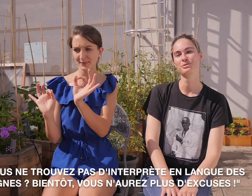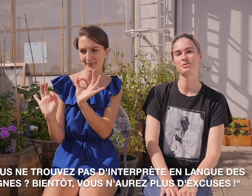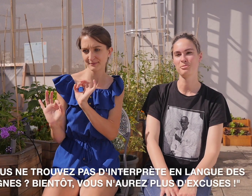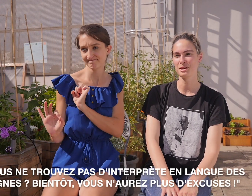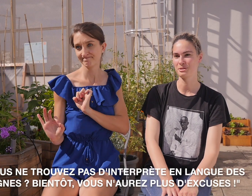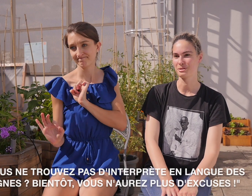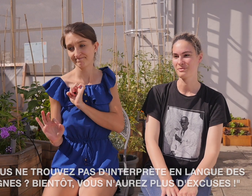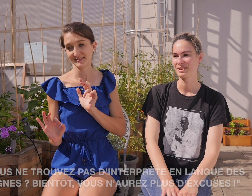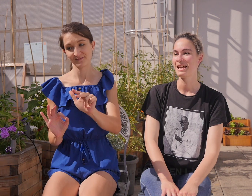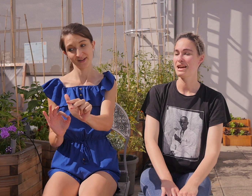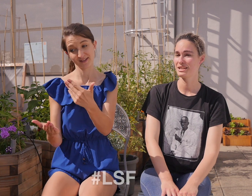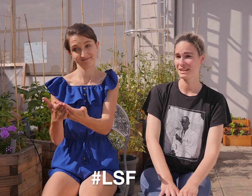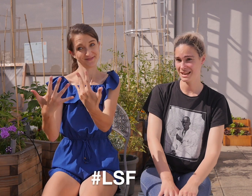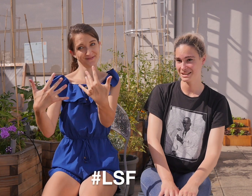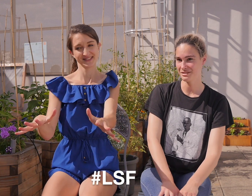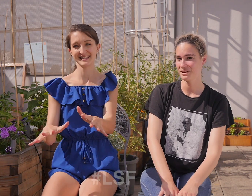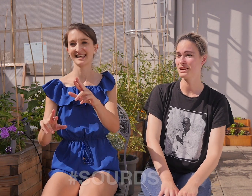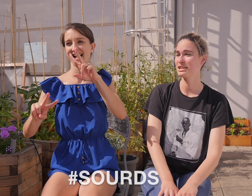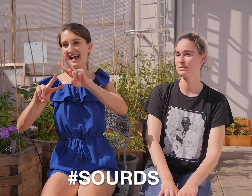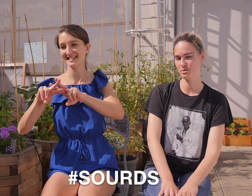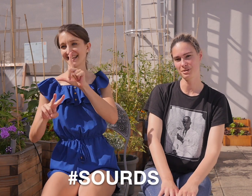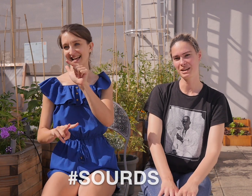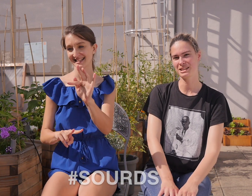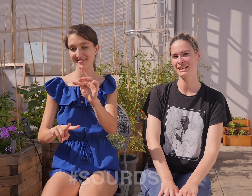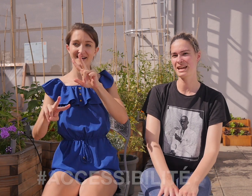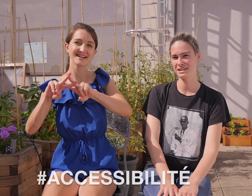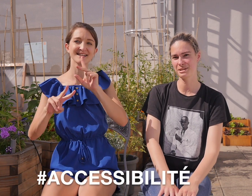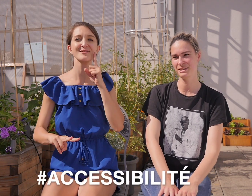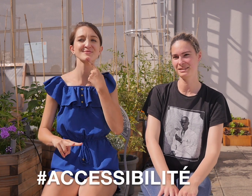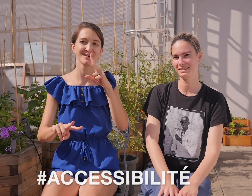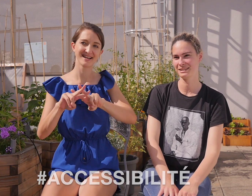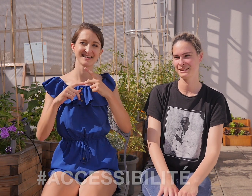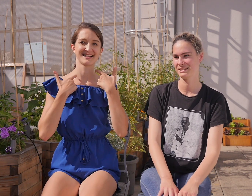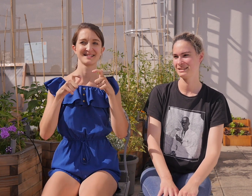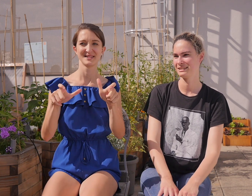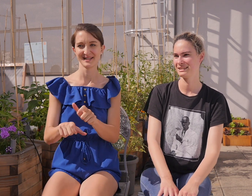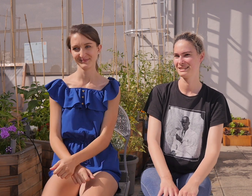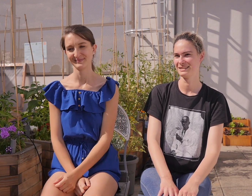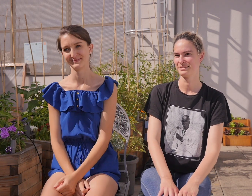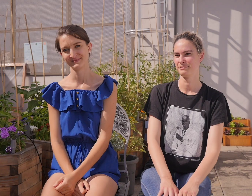Bientôt, vous n'aurez plus d'excuses. #LSF, #sourd, #accessibilité.